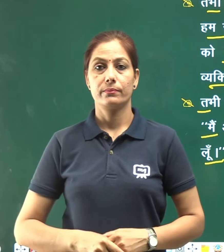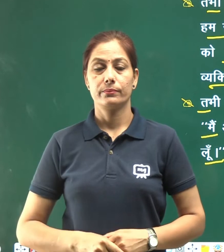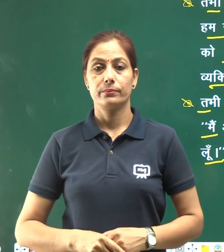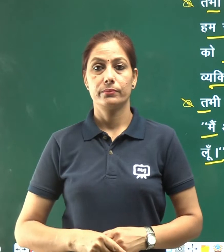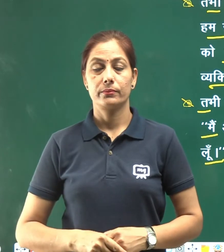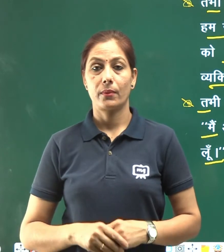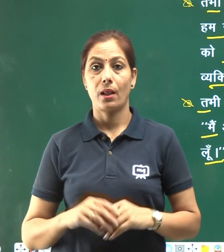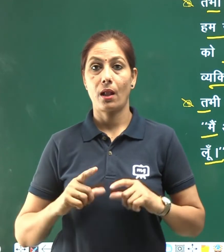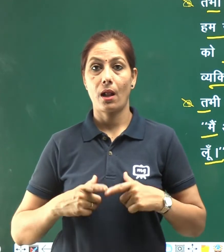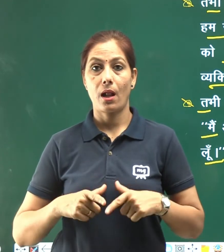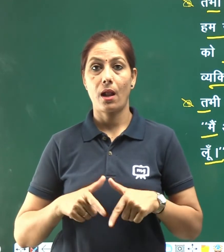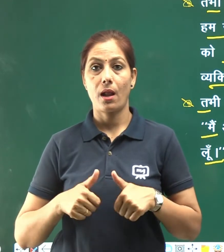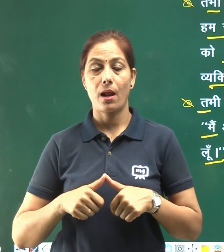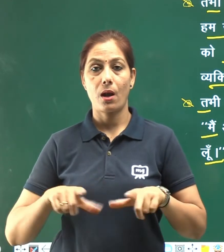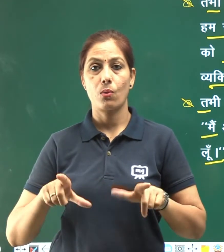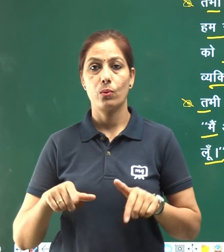अनुमति लिया जाना